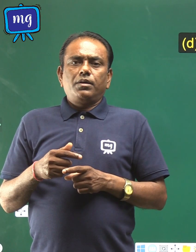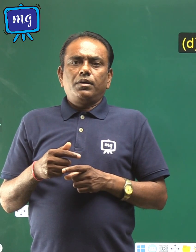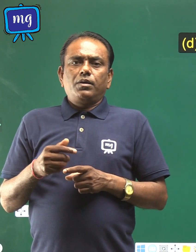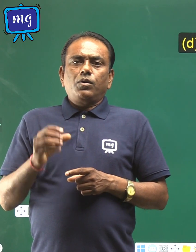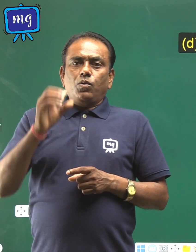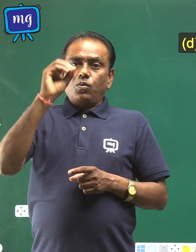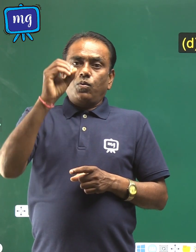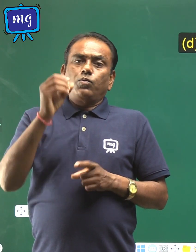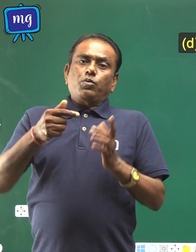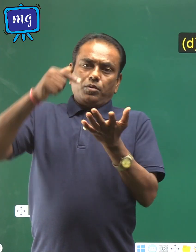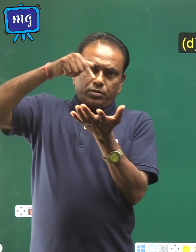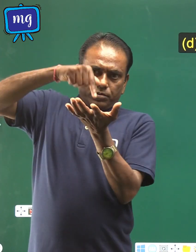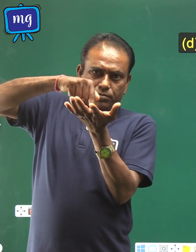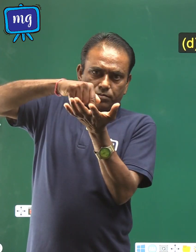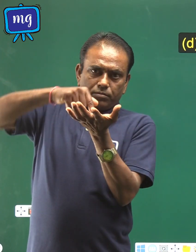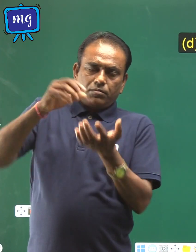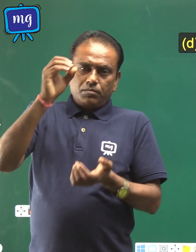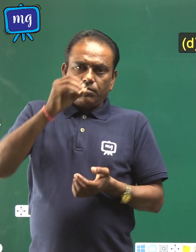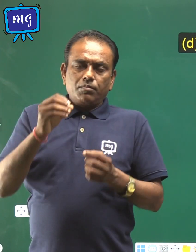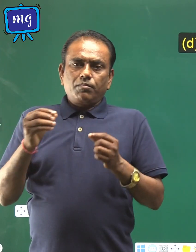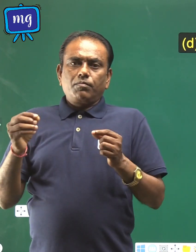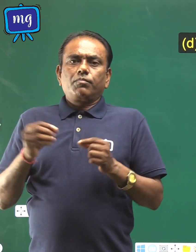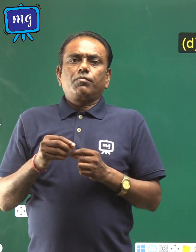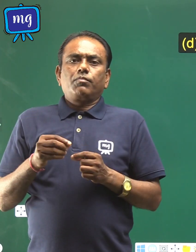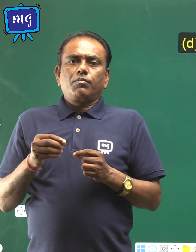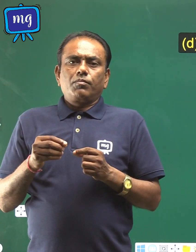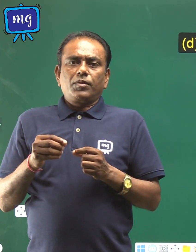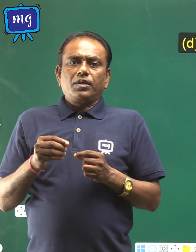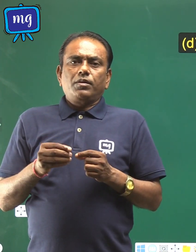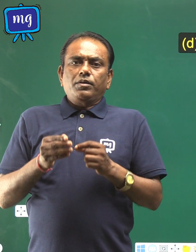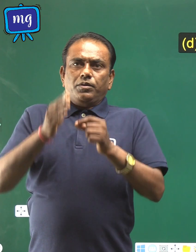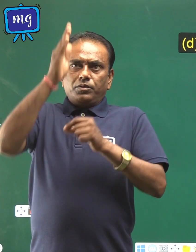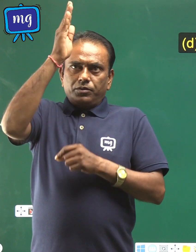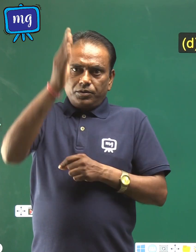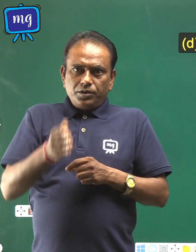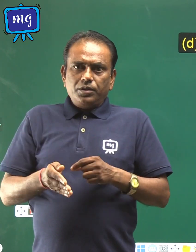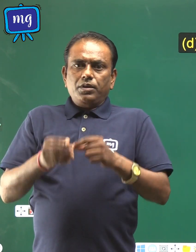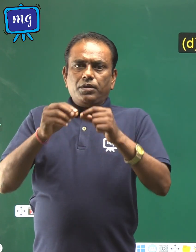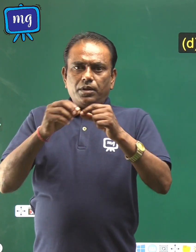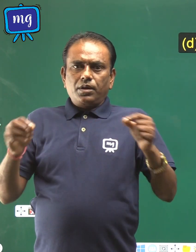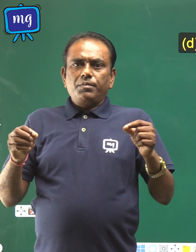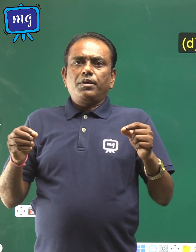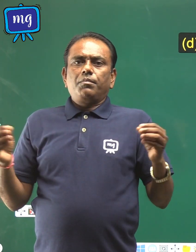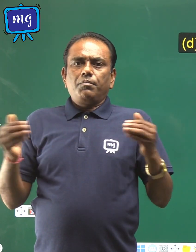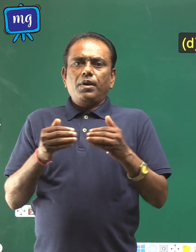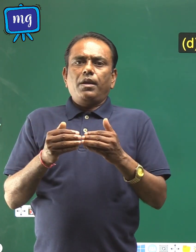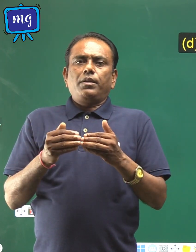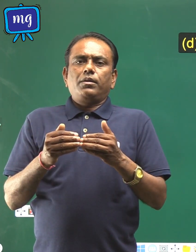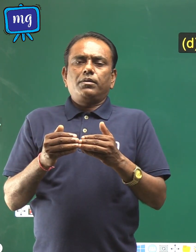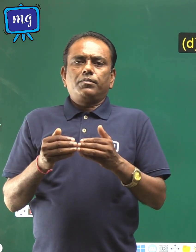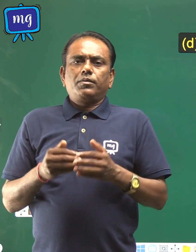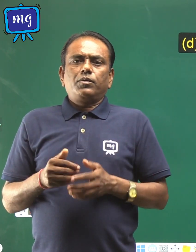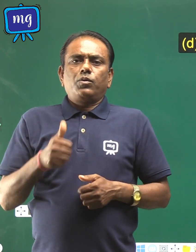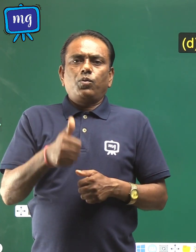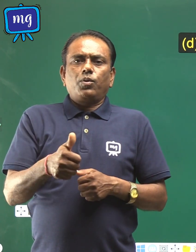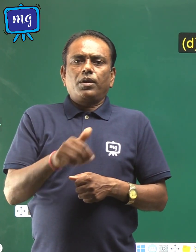O जो केंद्र बिंदु है वहाँ से हम इसको सीधी रेखा में मिलाएंगे।